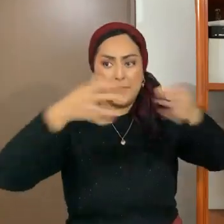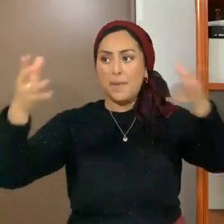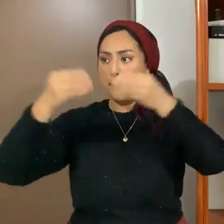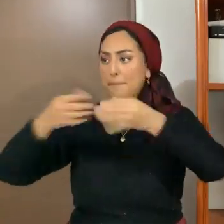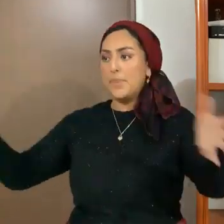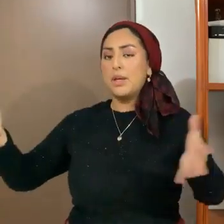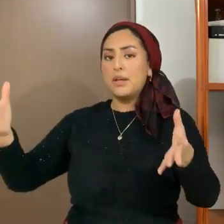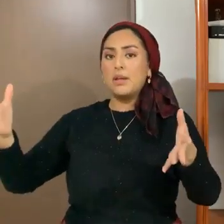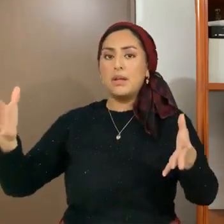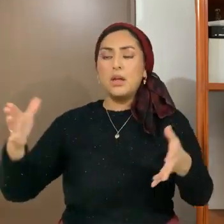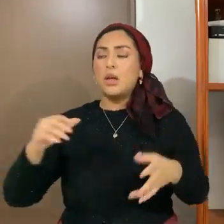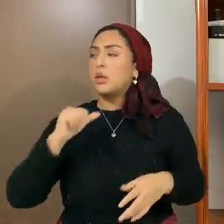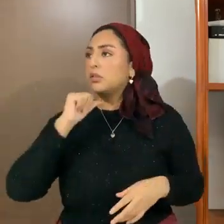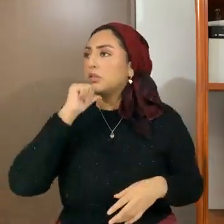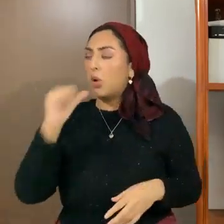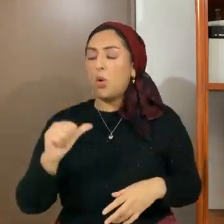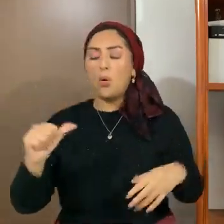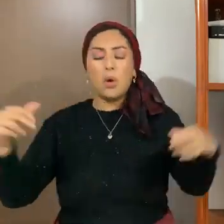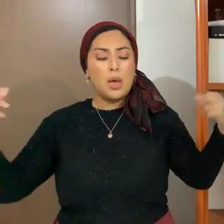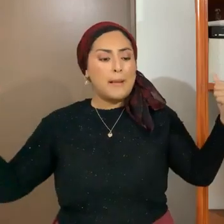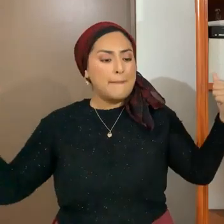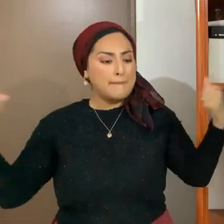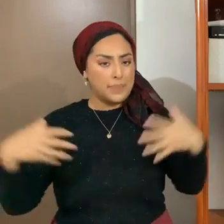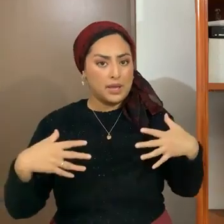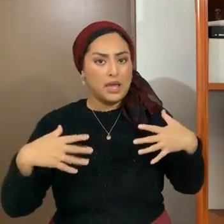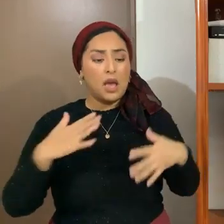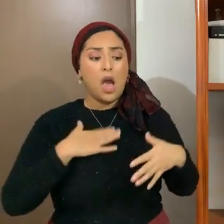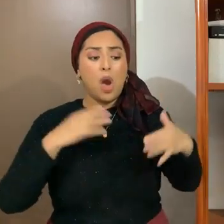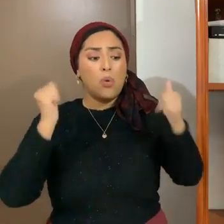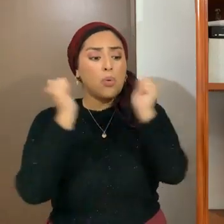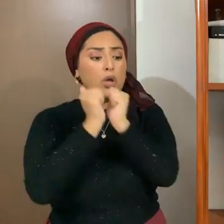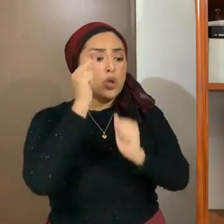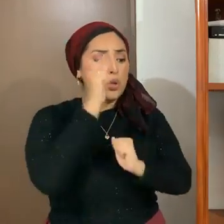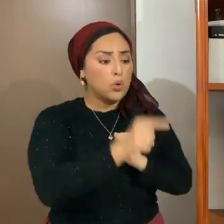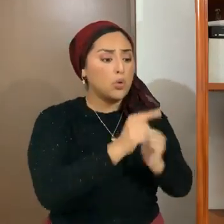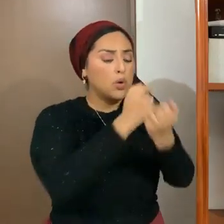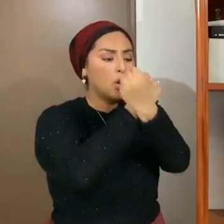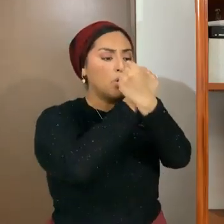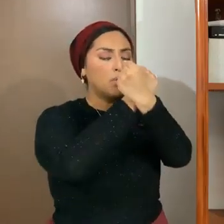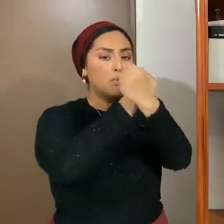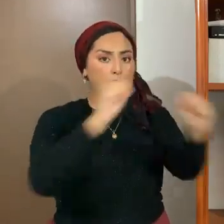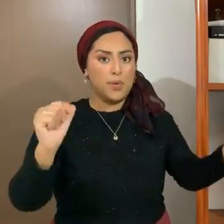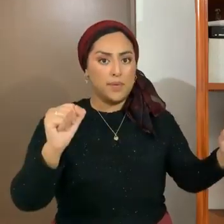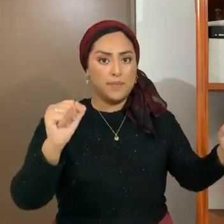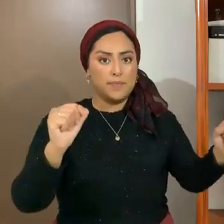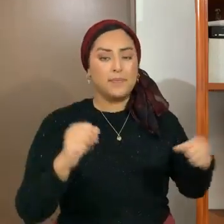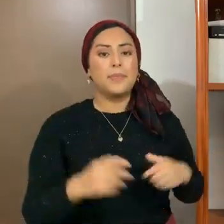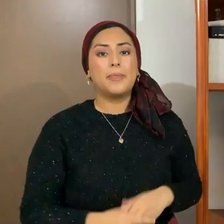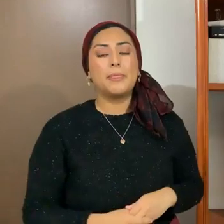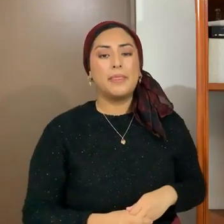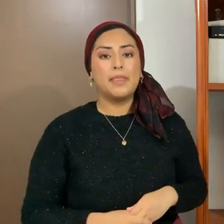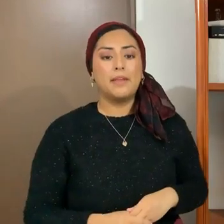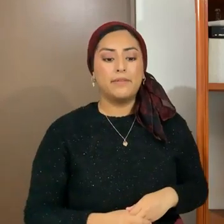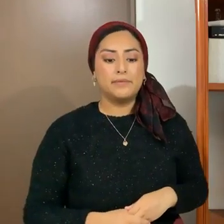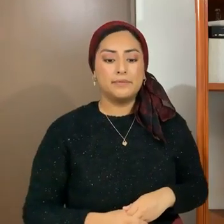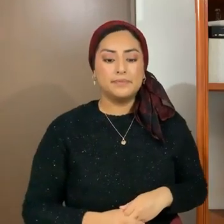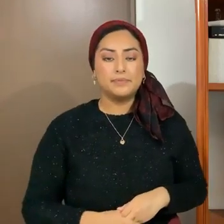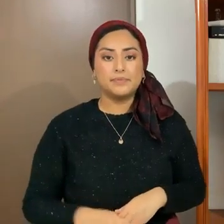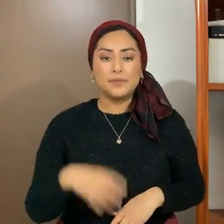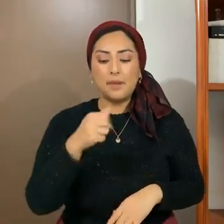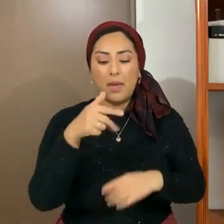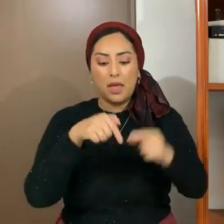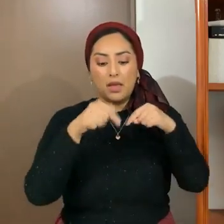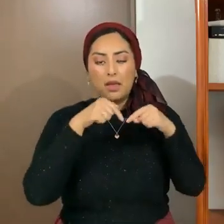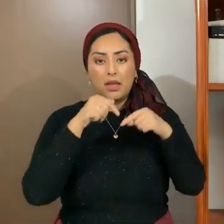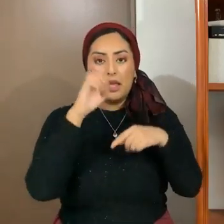te mande. No temas delante de ellos, porque estoy contigo para librarte, dice Yahweh. Y si regresamos entonces aquí